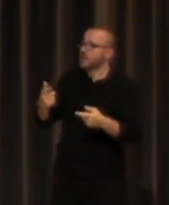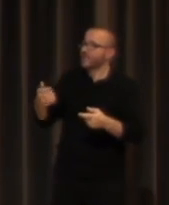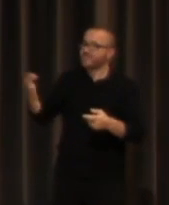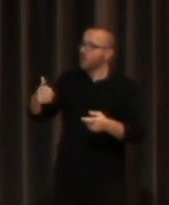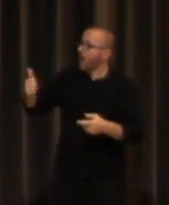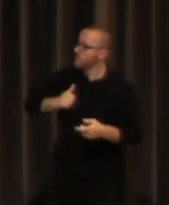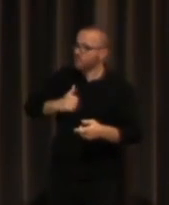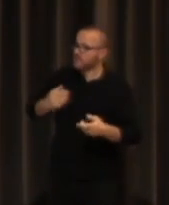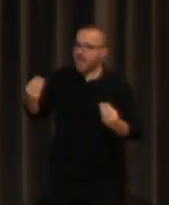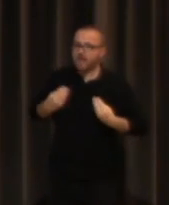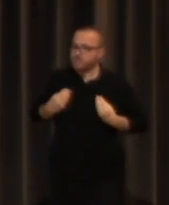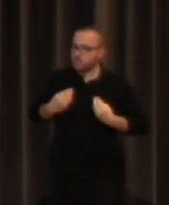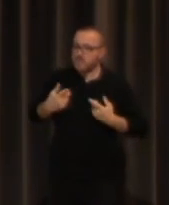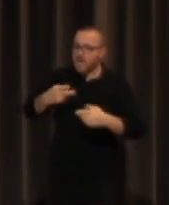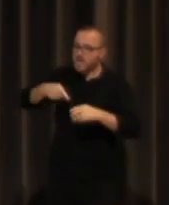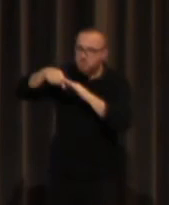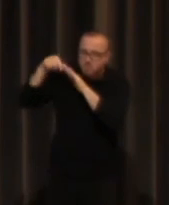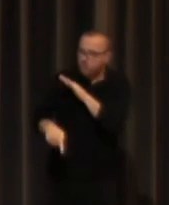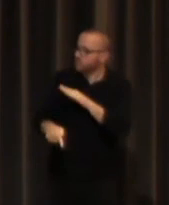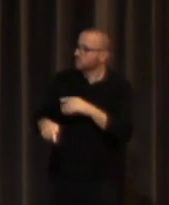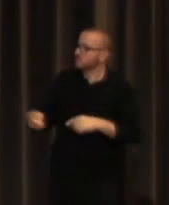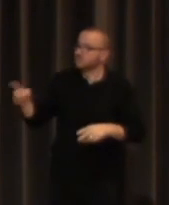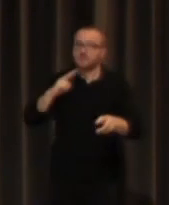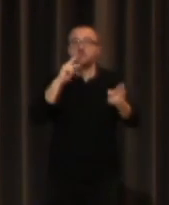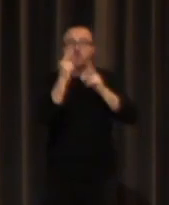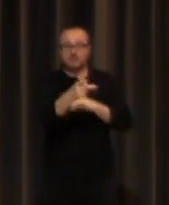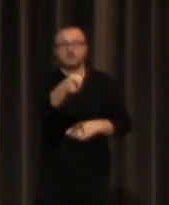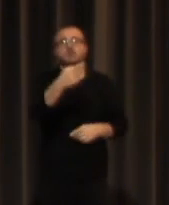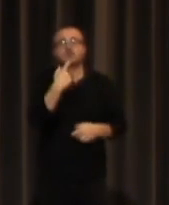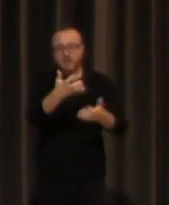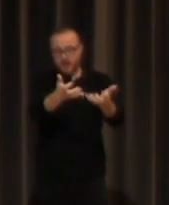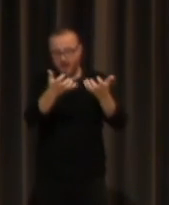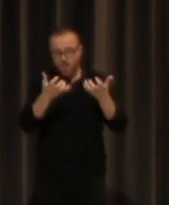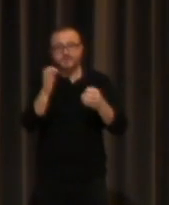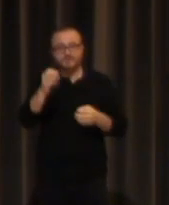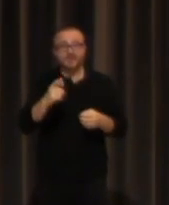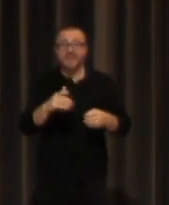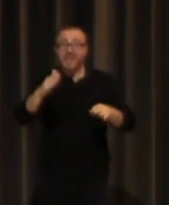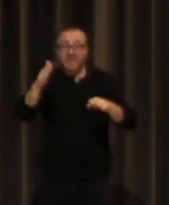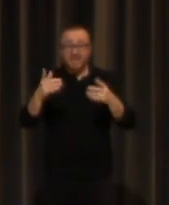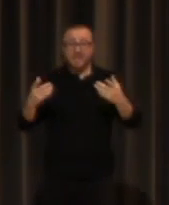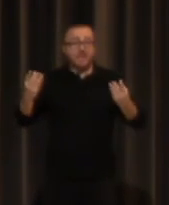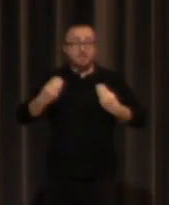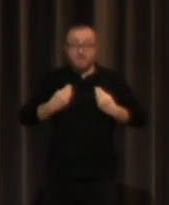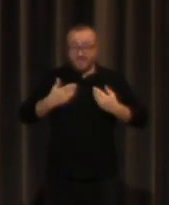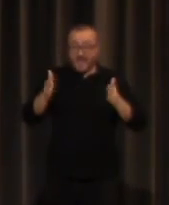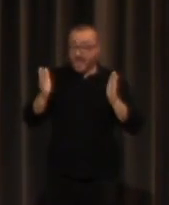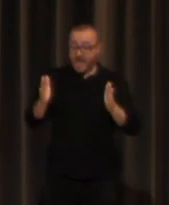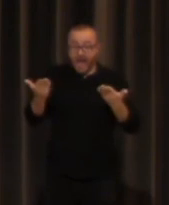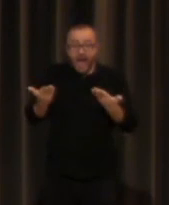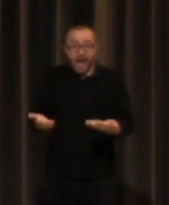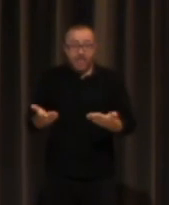Sí, sí, sí, esclar, aprofitem-lo i vivim-lo com l'instant, efectivament, però la pregunta no és